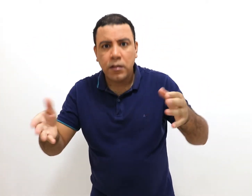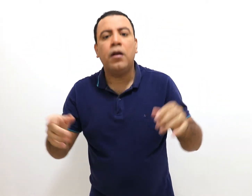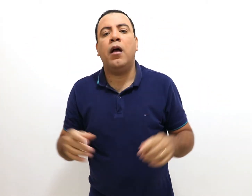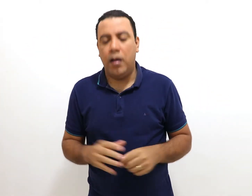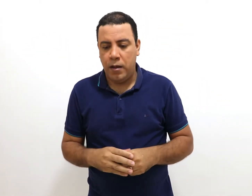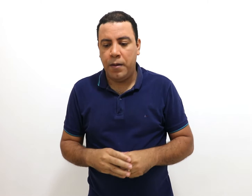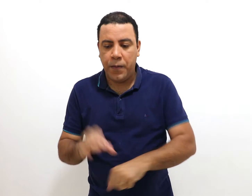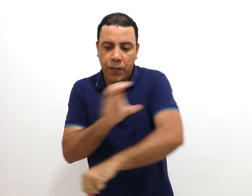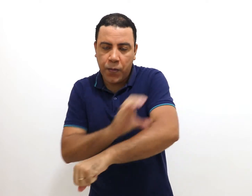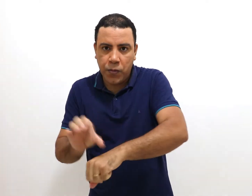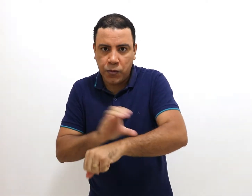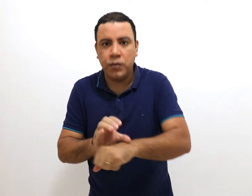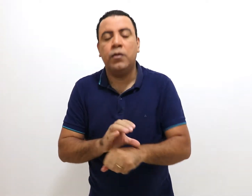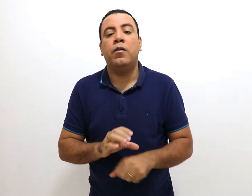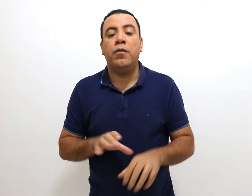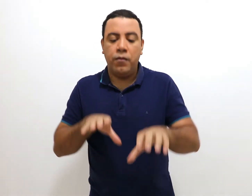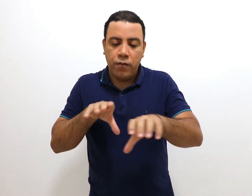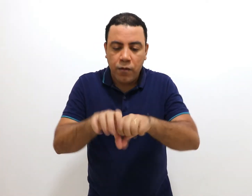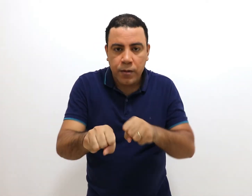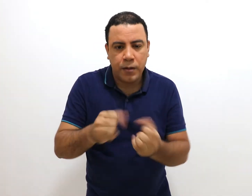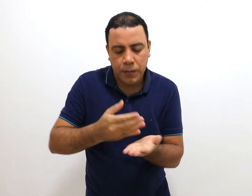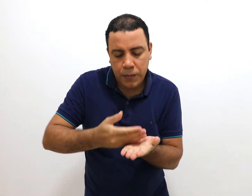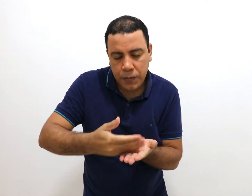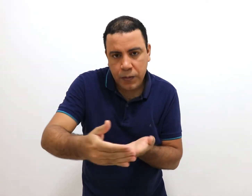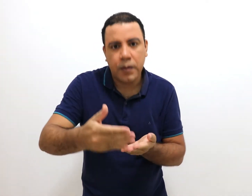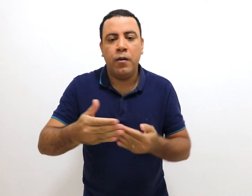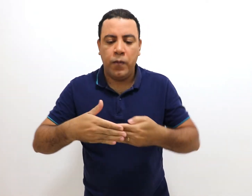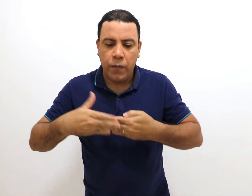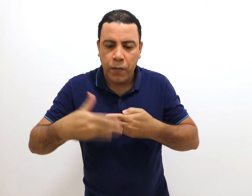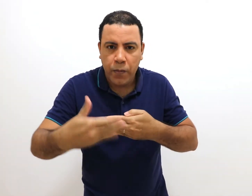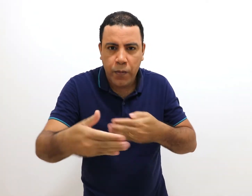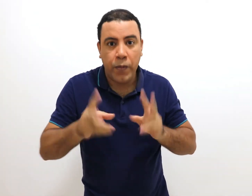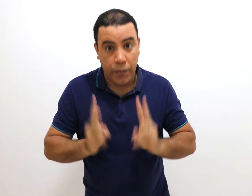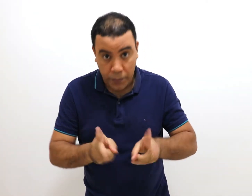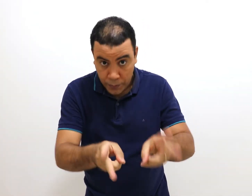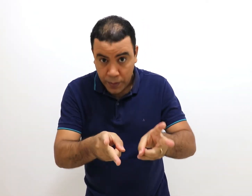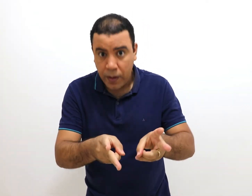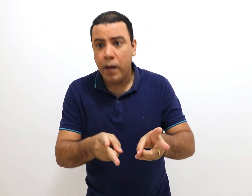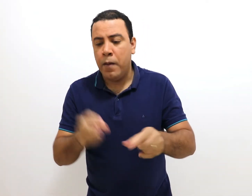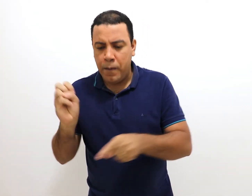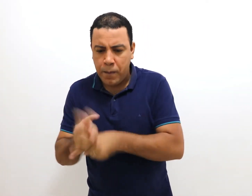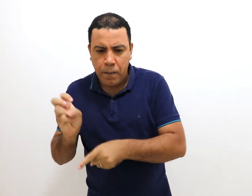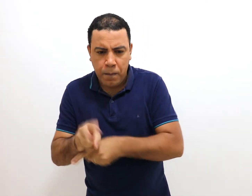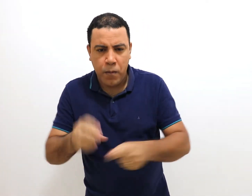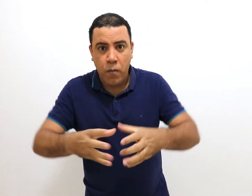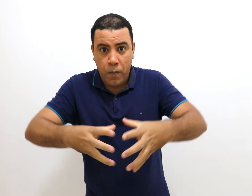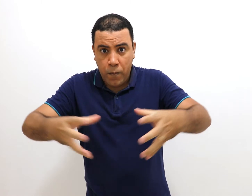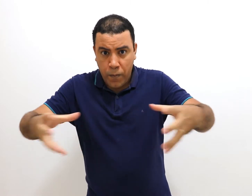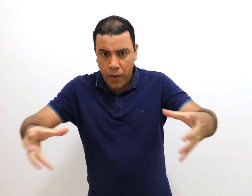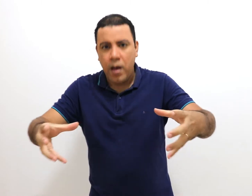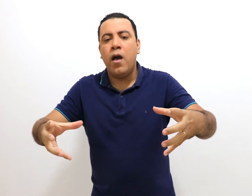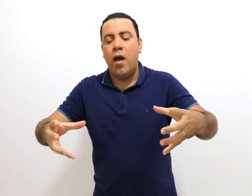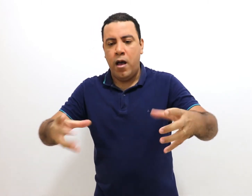A comunidade externa também se beneficia do material produzido por ingressar nos cursos de formação inicial e